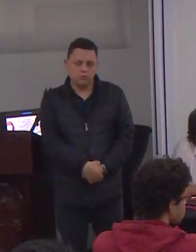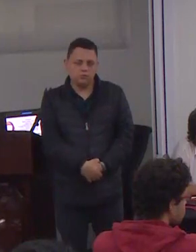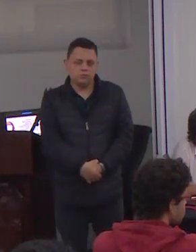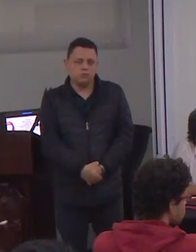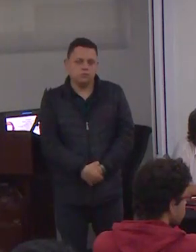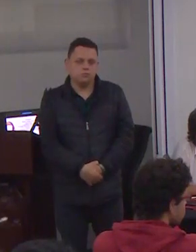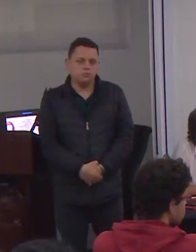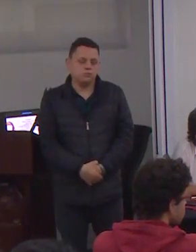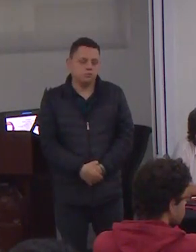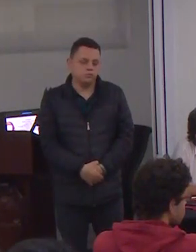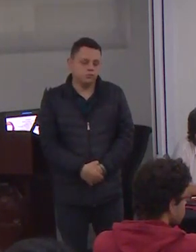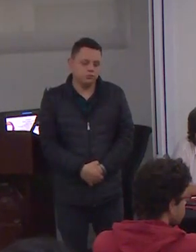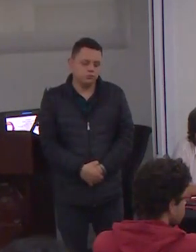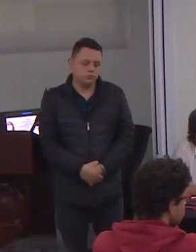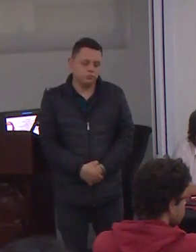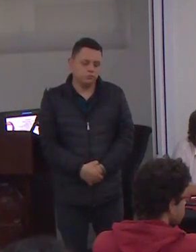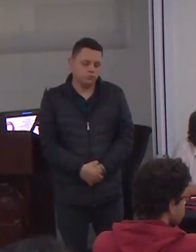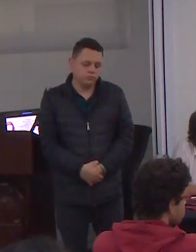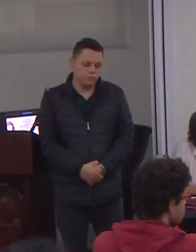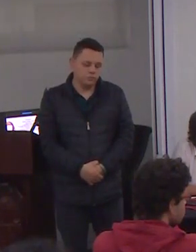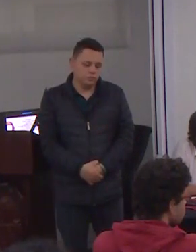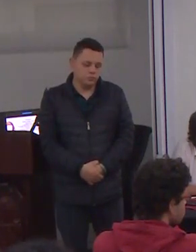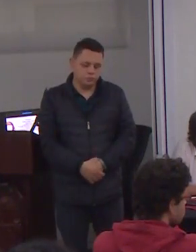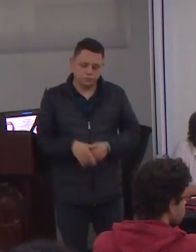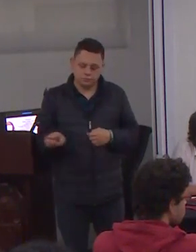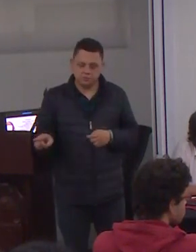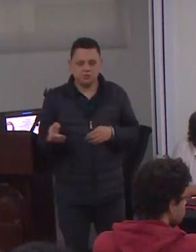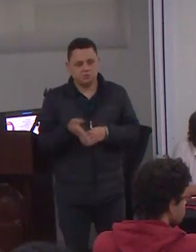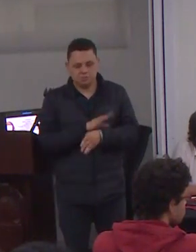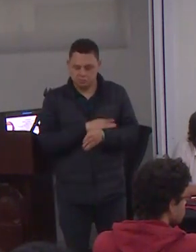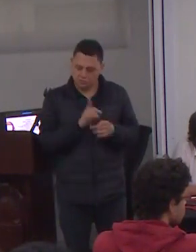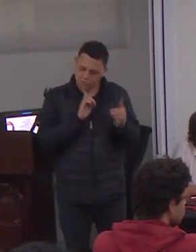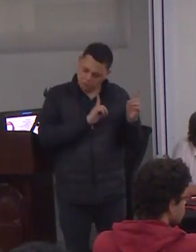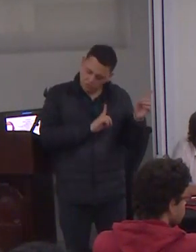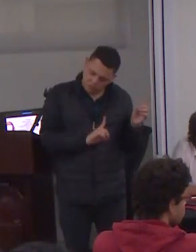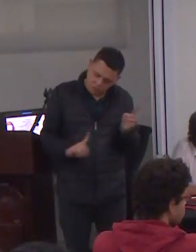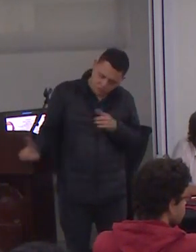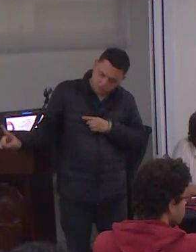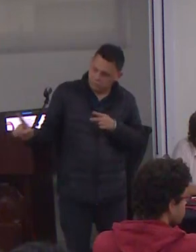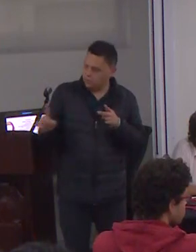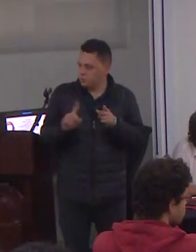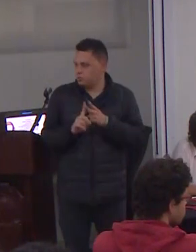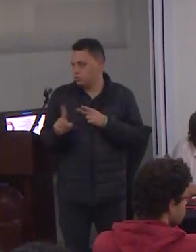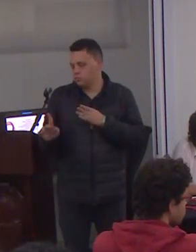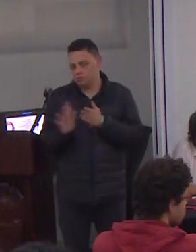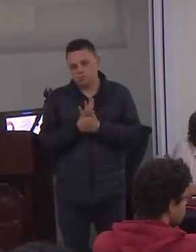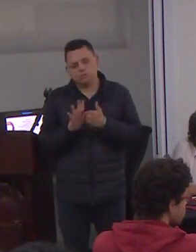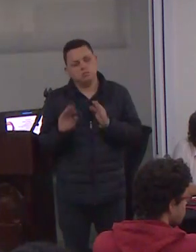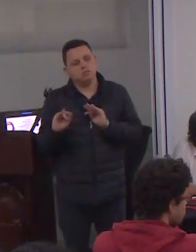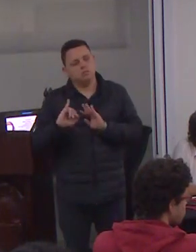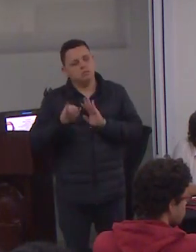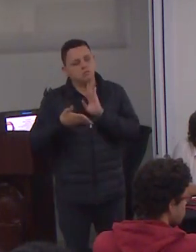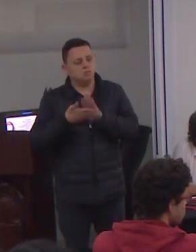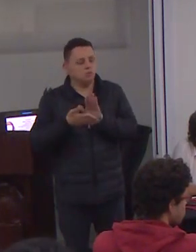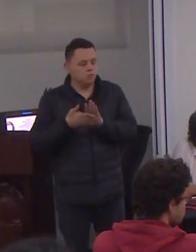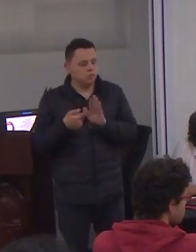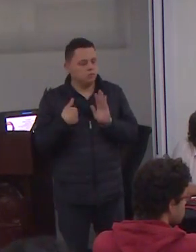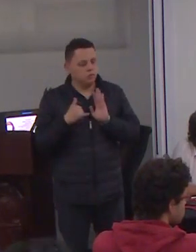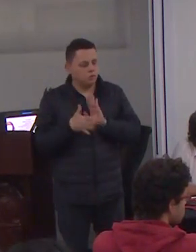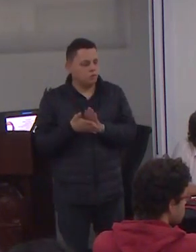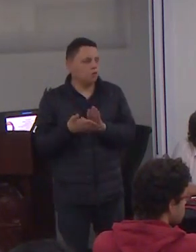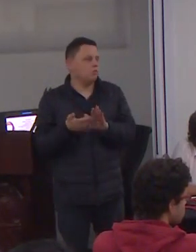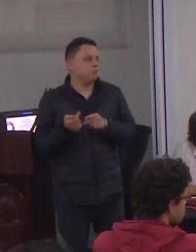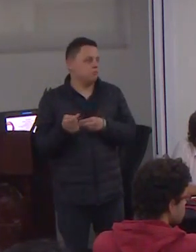lo que hubo detrás de digamos su discurso lo que veíamos en la justificación que la joven daba